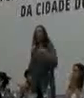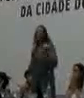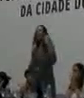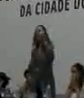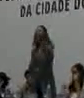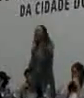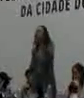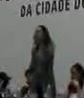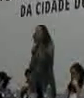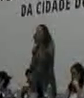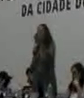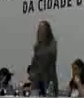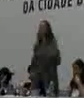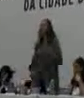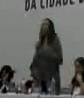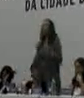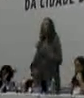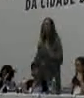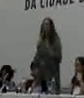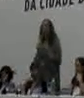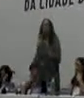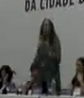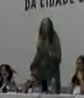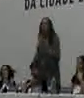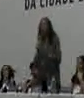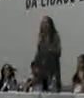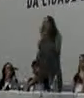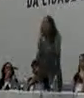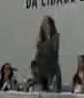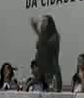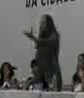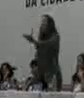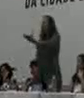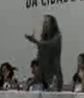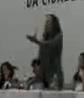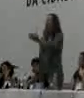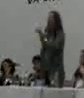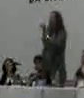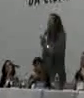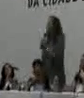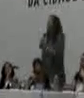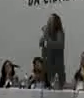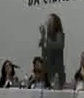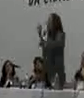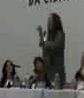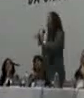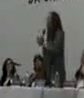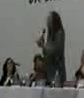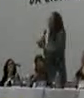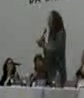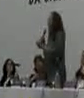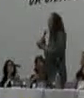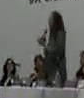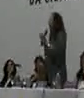eu não acho que aumentou a violência. Eu acho que a violência, as mulheres estão tendo mais coragem de denunciar. Então, precisa um quadradinho para a